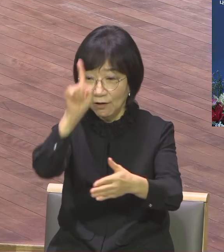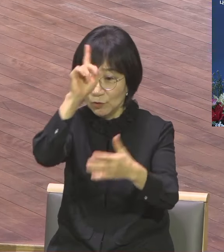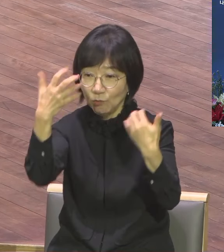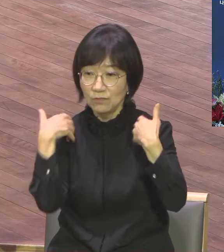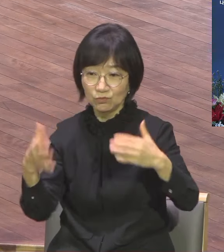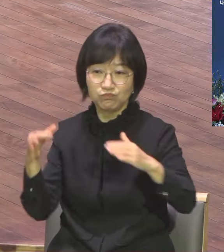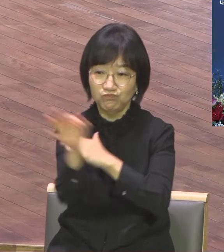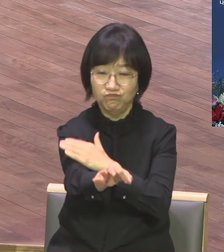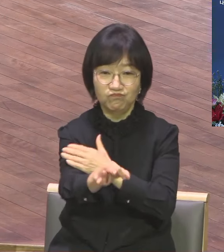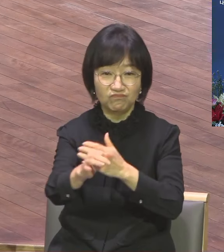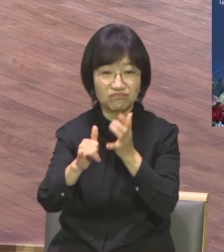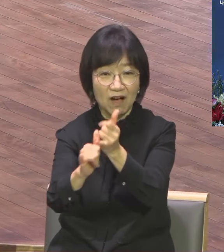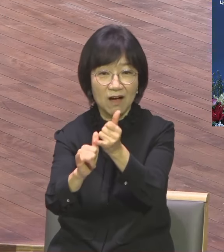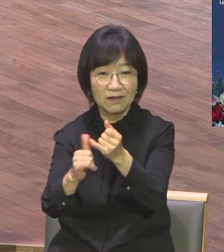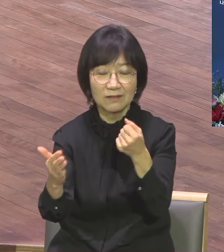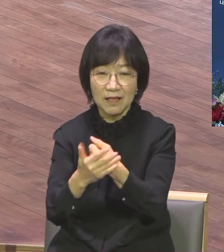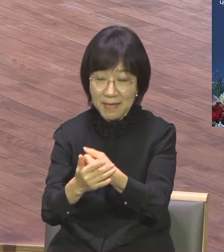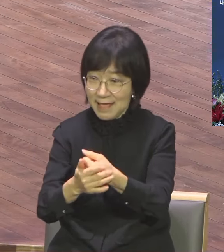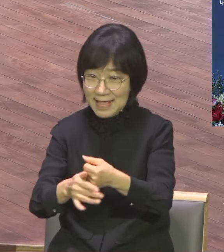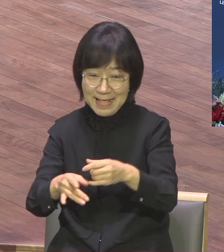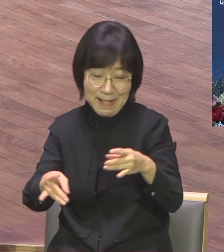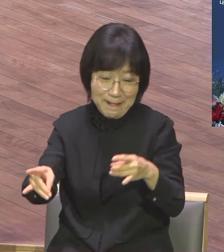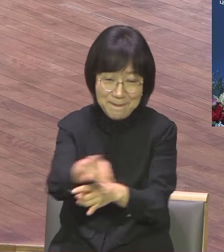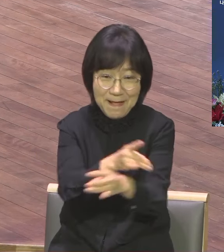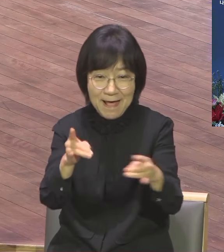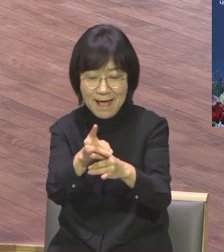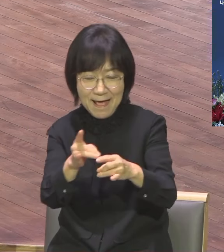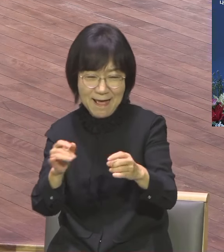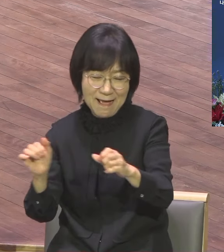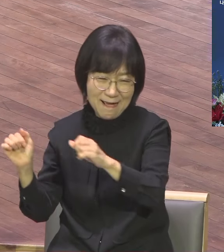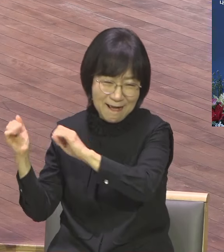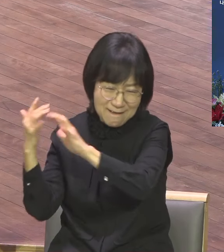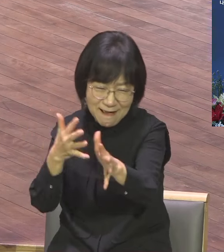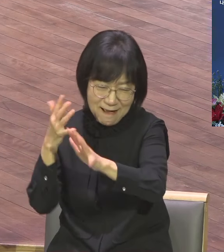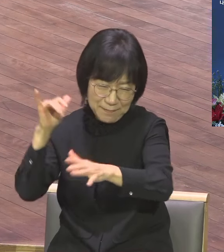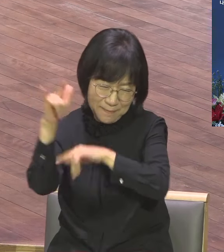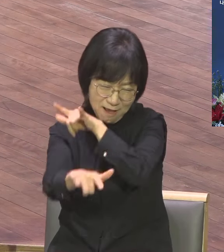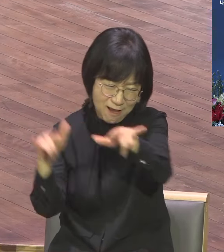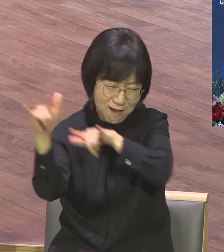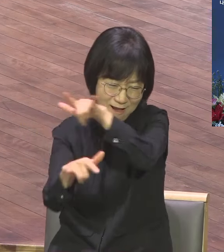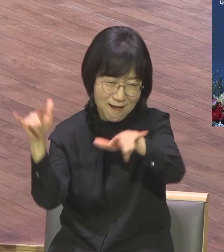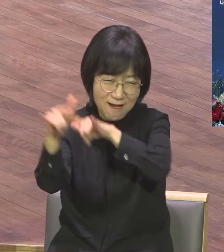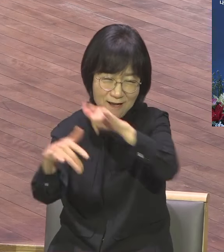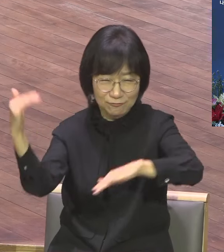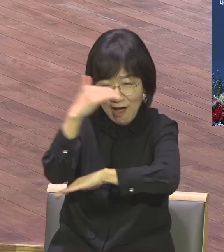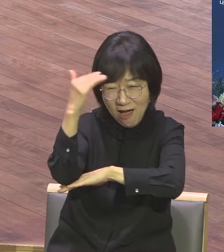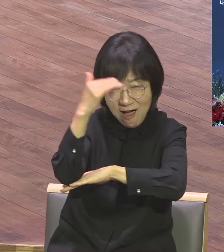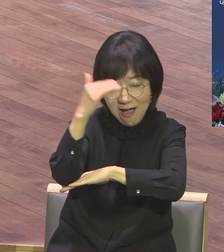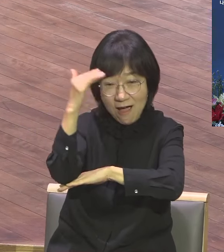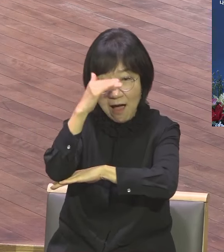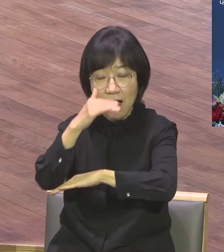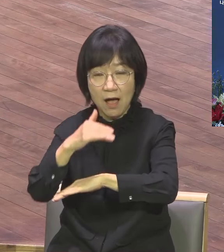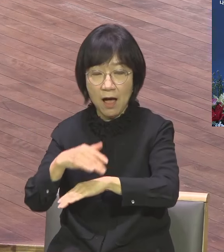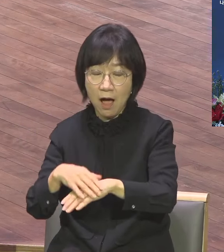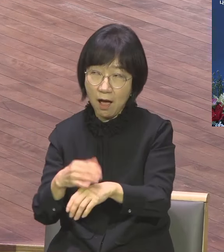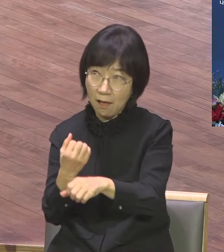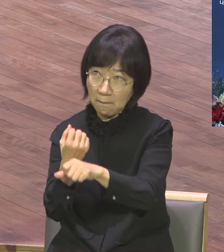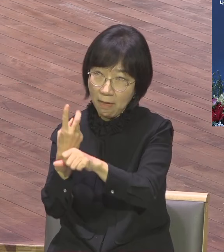전 세계에서 백화점, 싱가포르 백화점에 구경하러 올 정도로 그렇게 난리를 치고